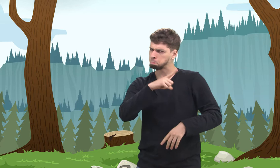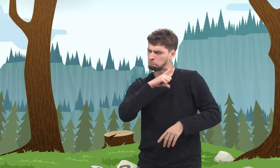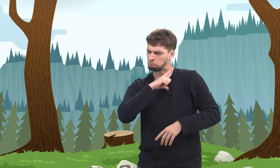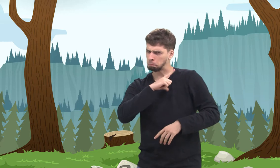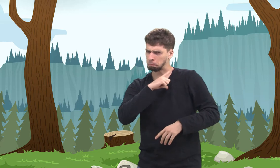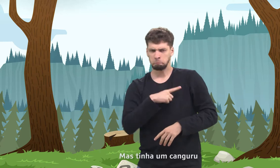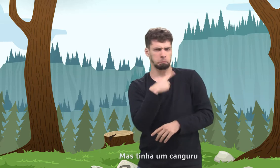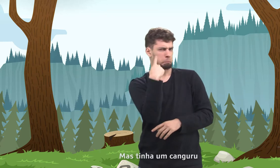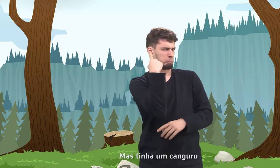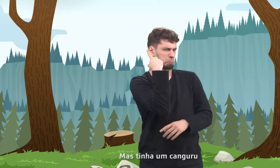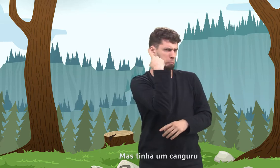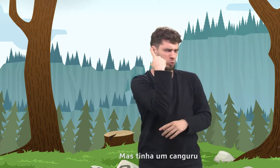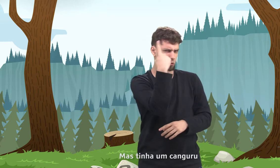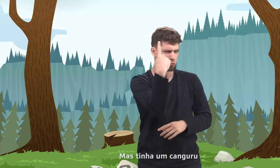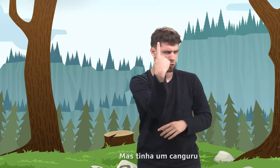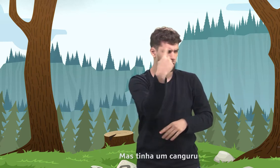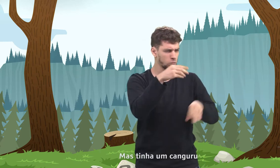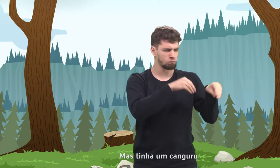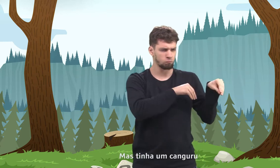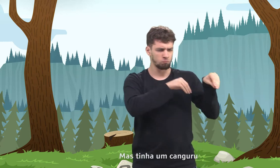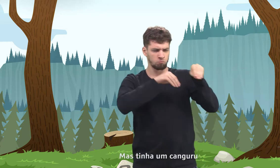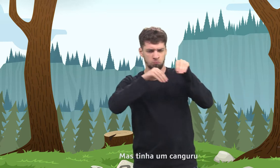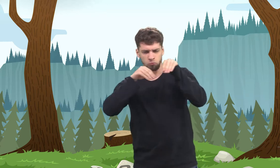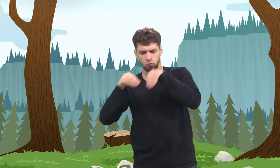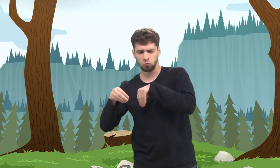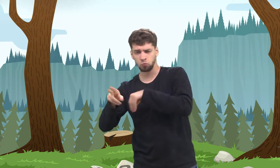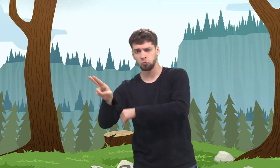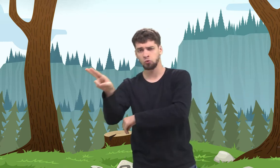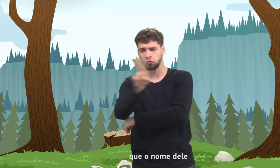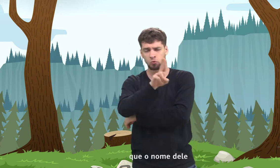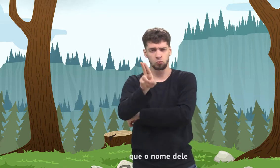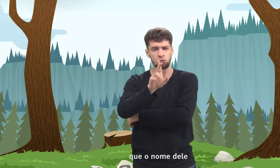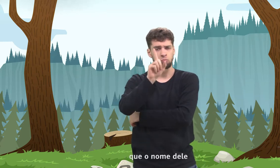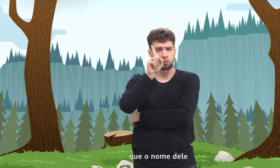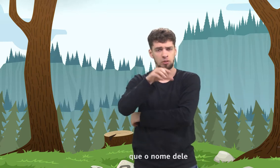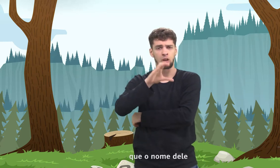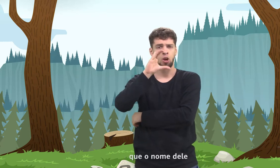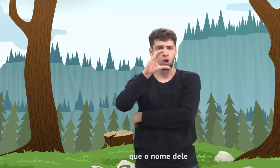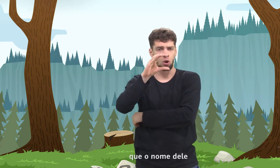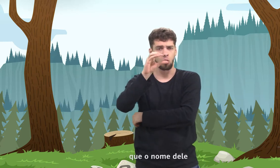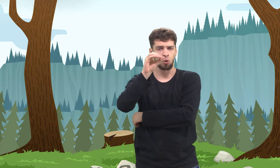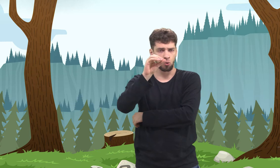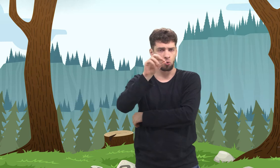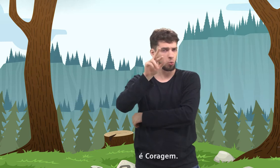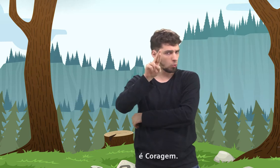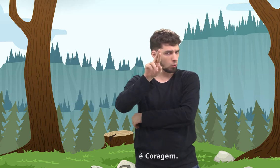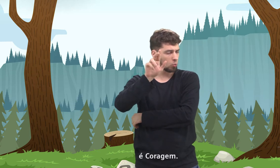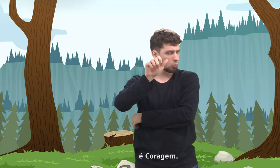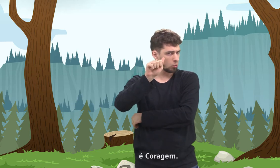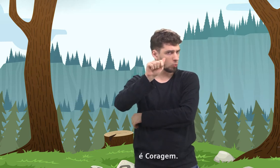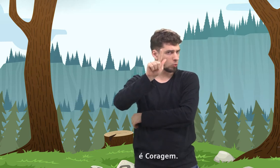mas tinha um tumor ou que o nome dele é coragem